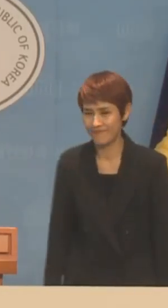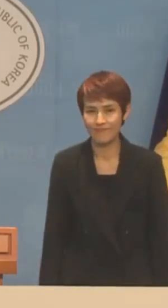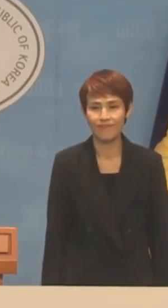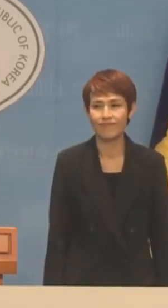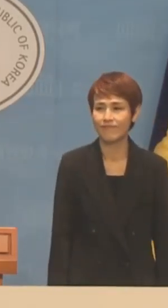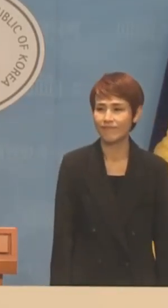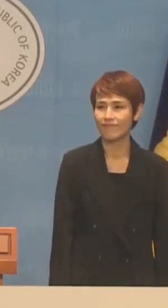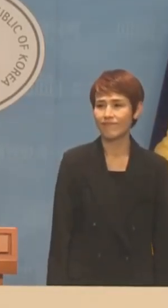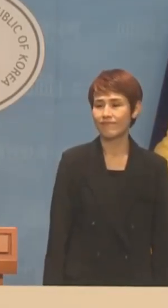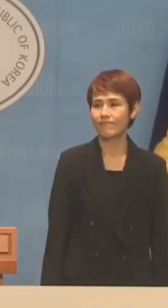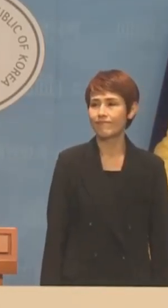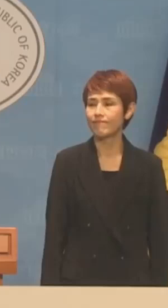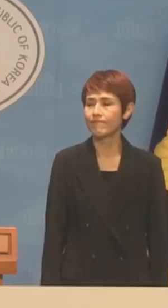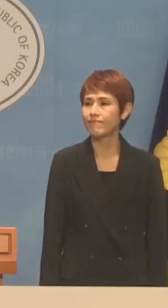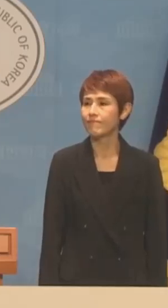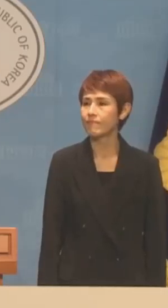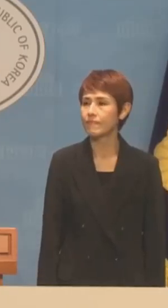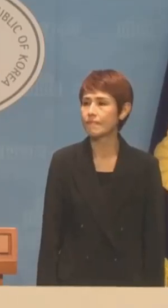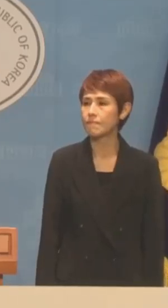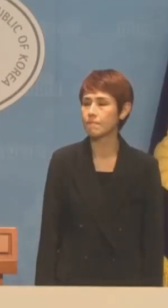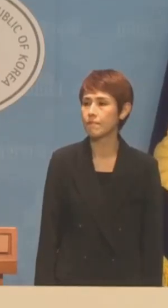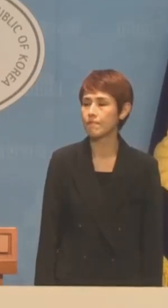안녕하십니까. 고맙습니다.